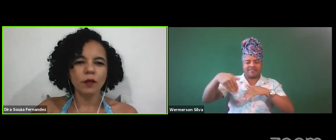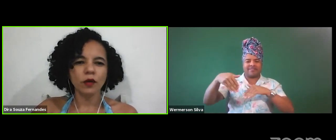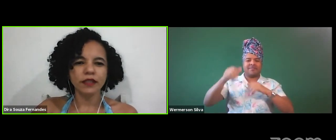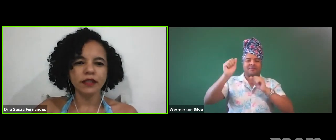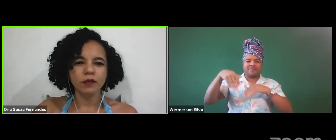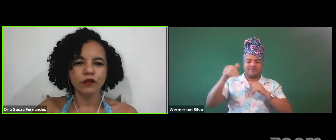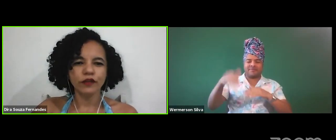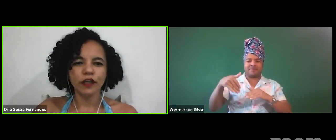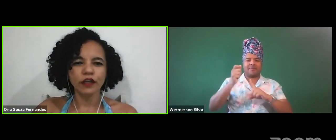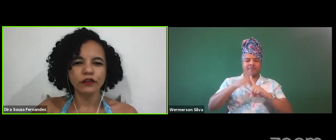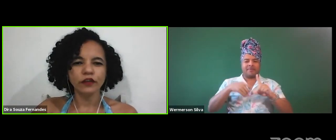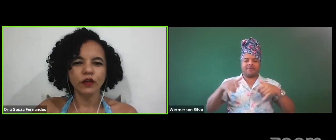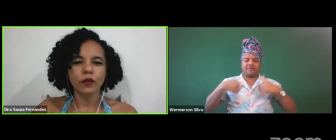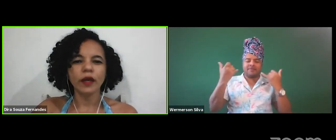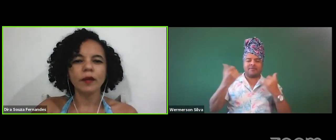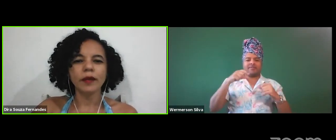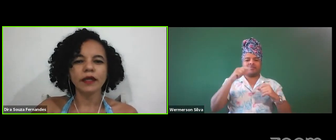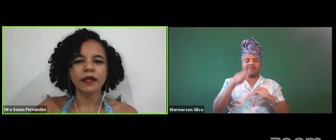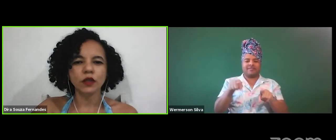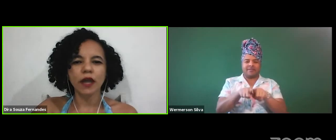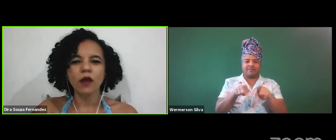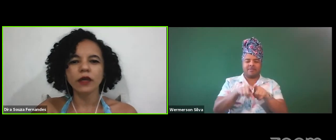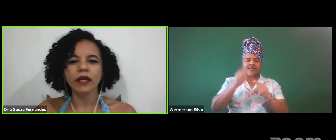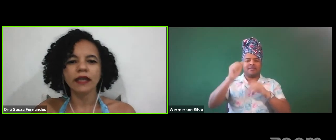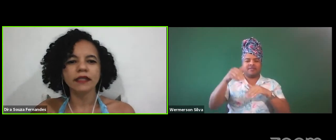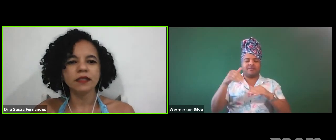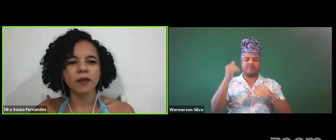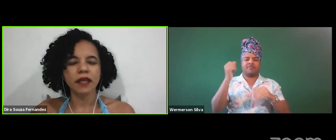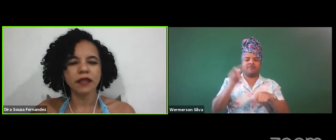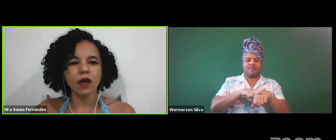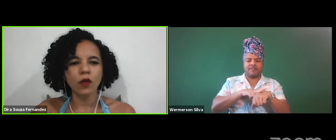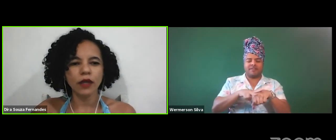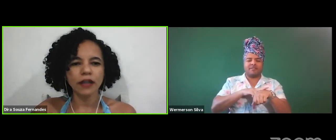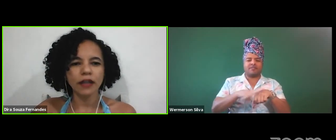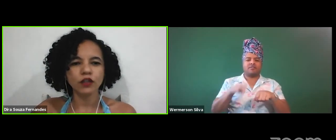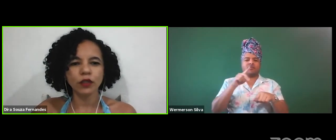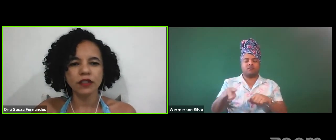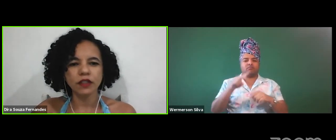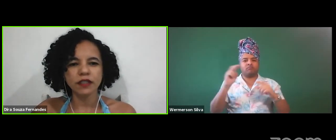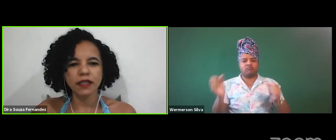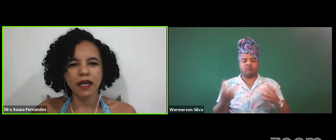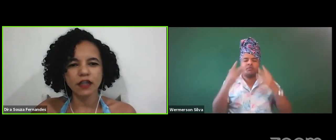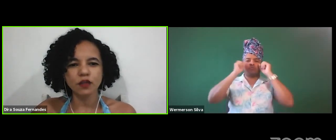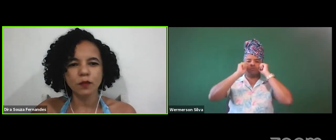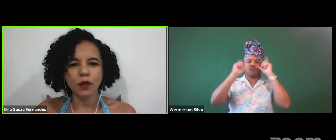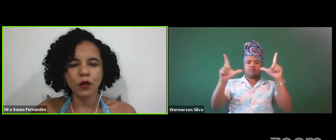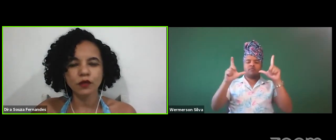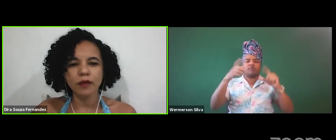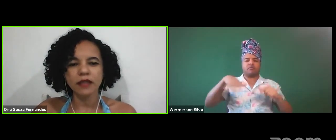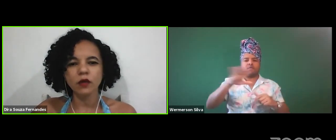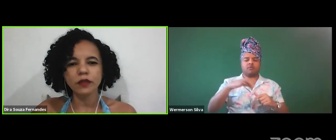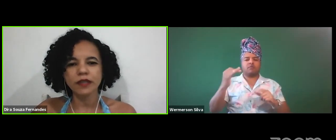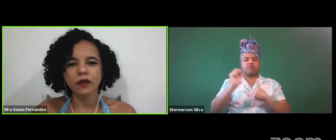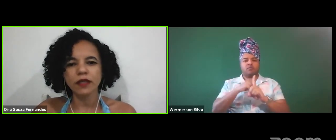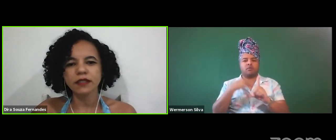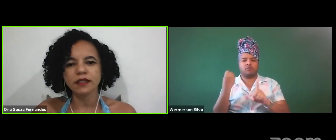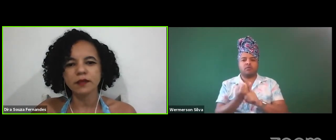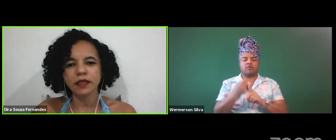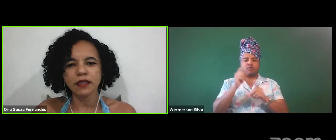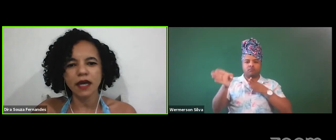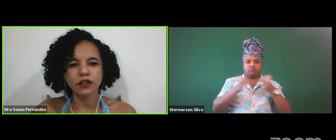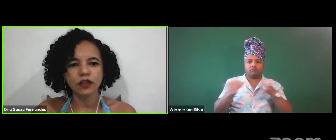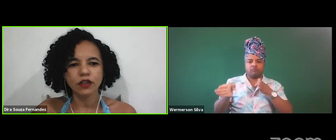se comemora o Setembro Verde, uma campanha nacional que quer despertar o olhar de toda a sociedade em prol de mais inclusão